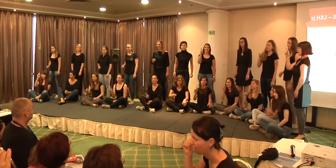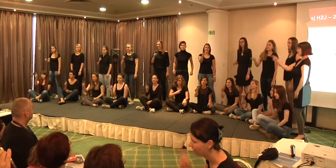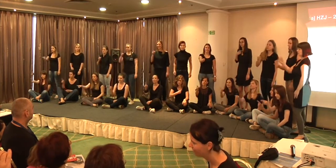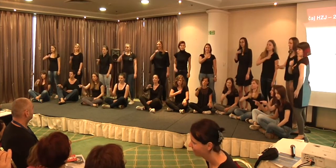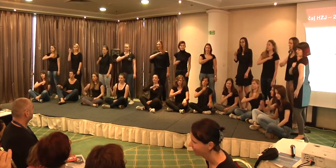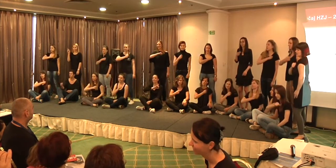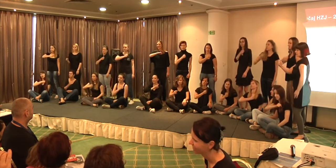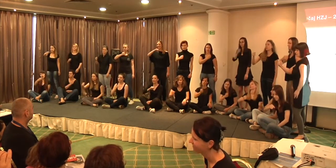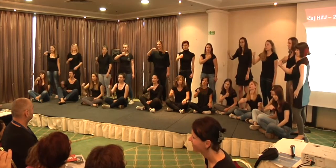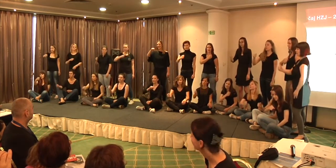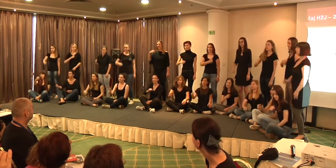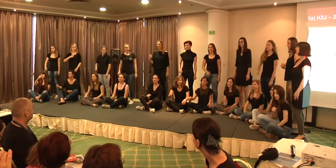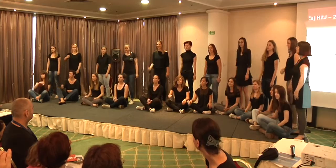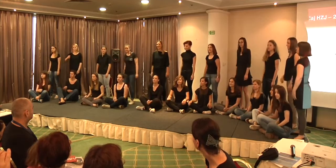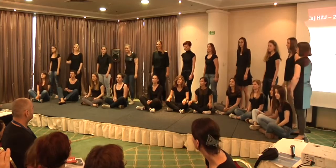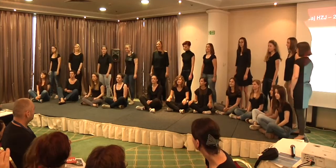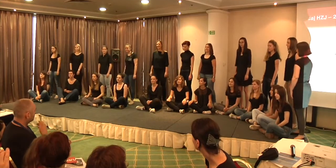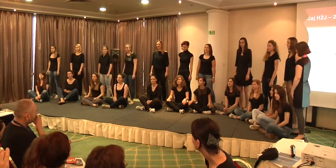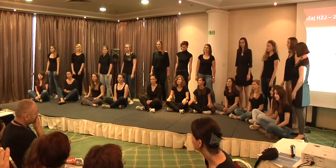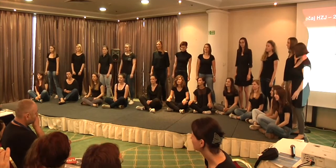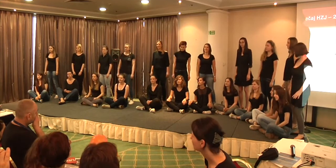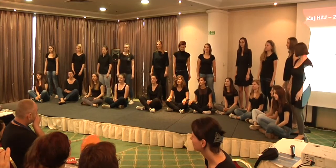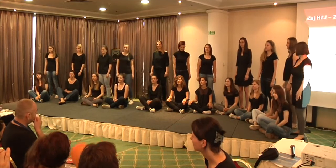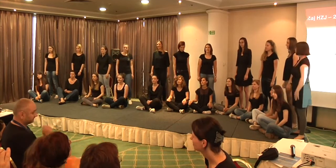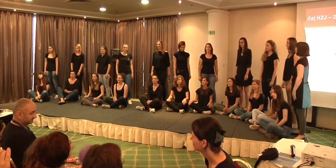pred tvojom smjelosti.